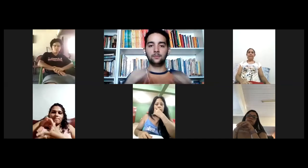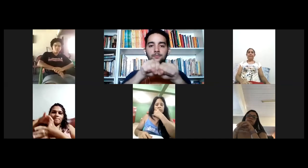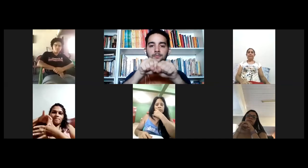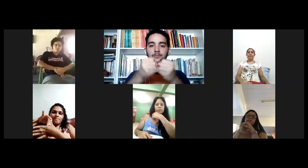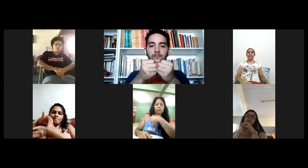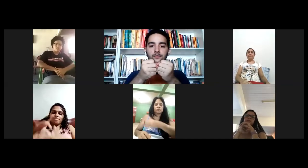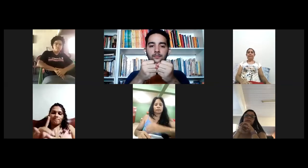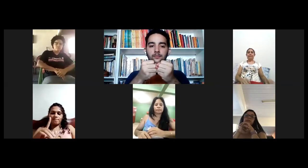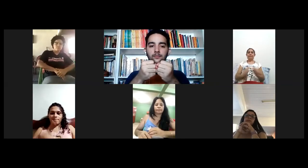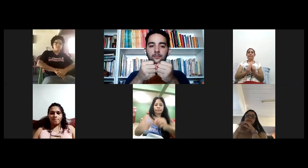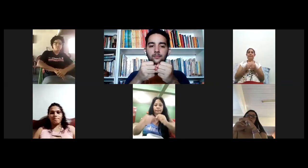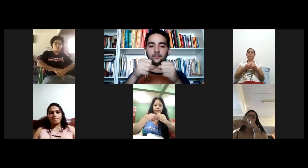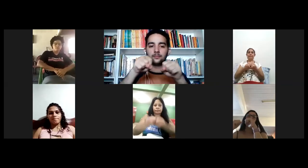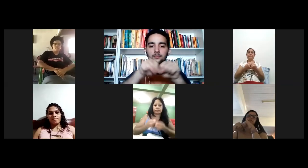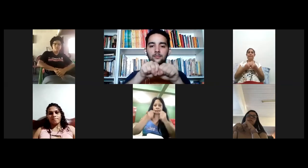Pão